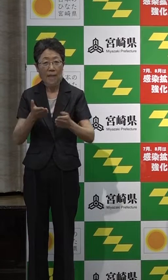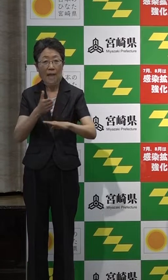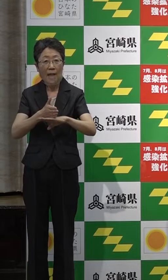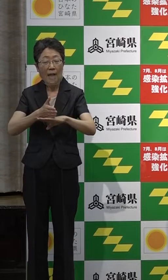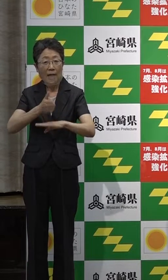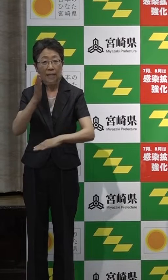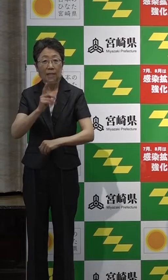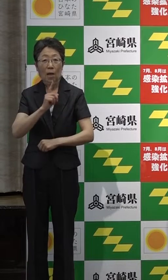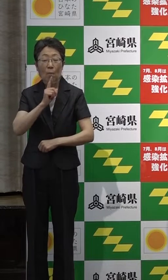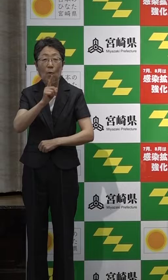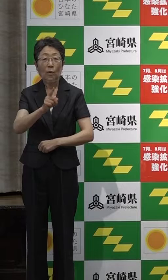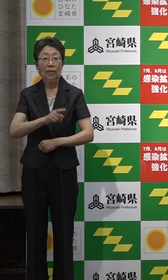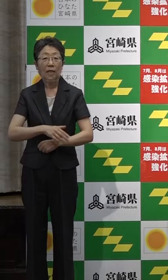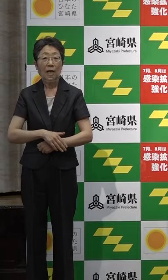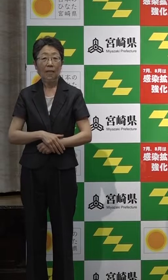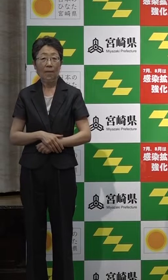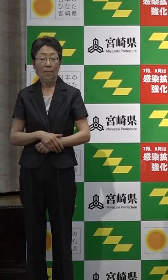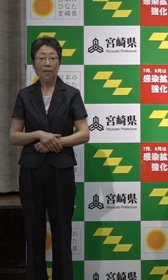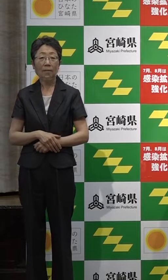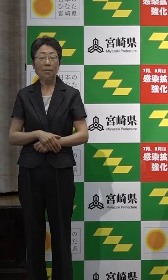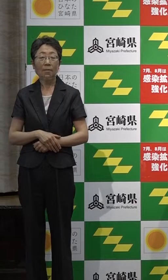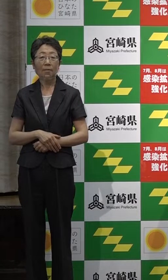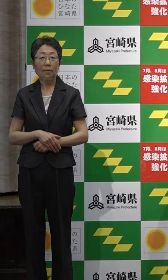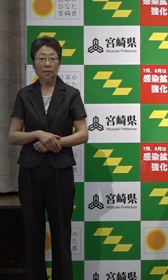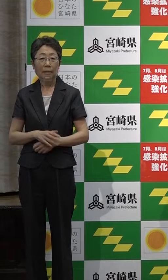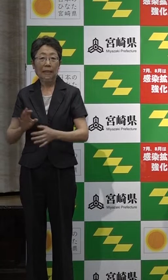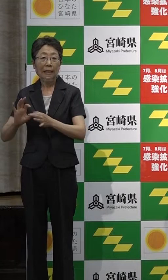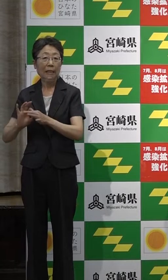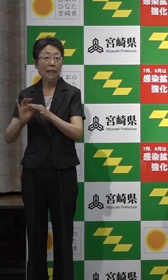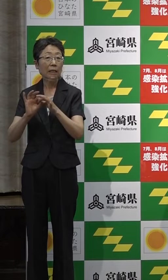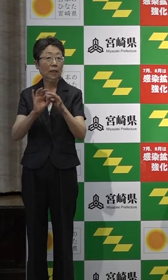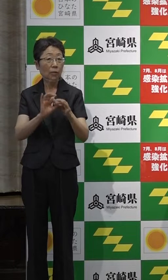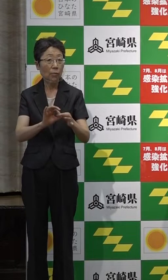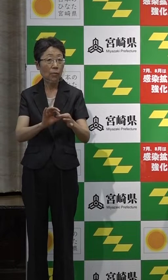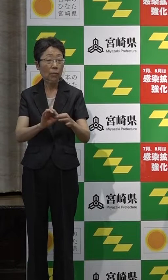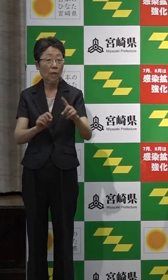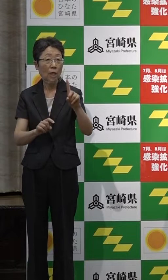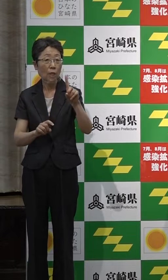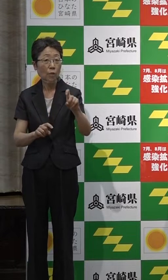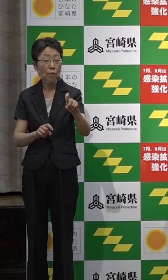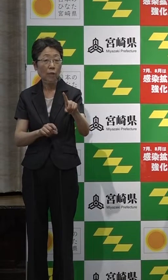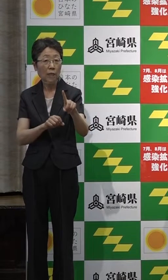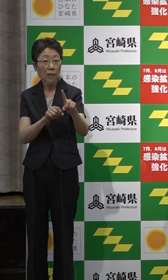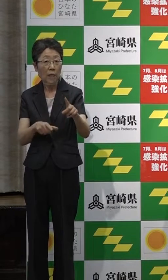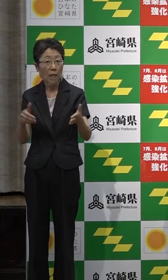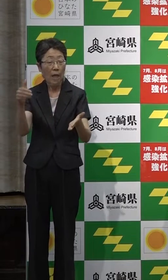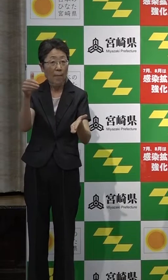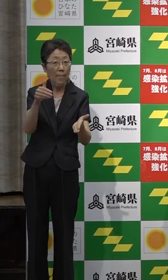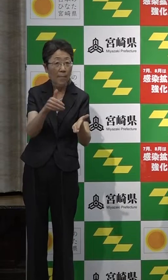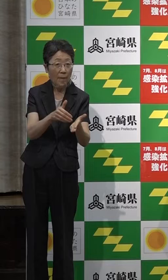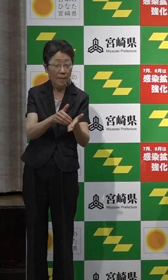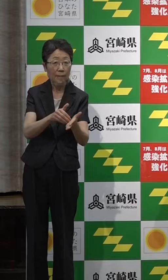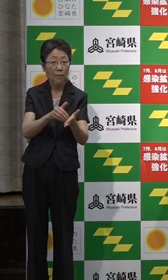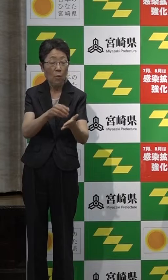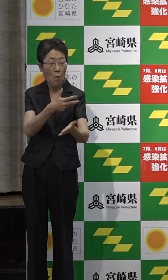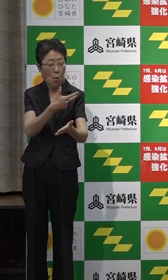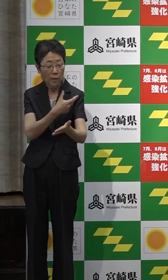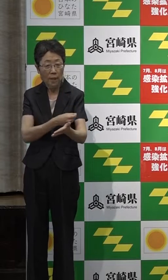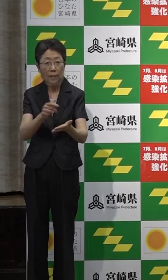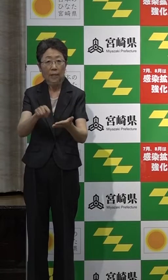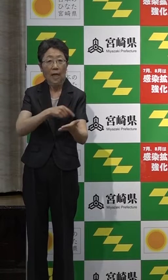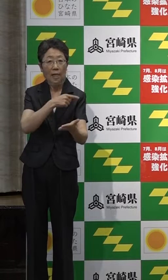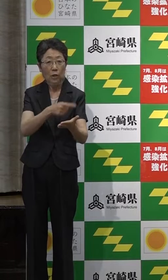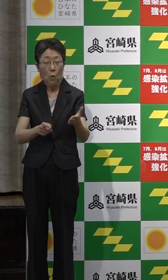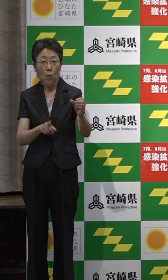謝を申し上げたいと考えております。引き続き11月末への接種完了に向けてということで、こちら